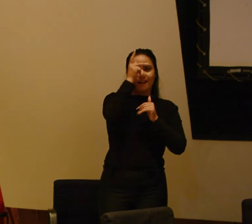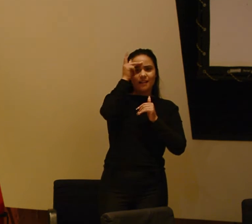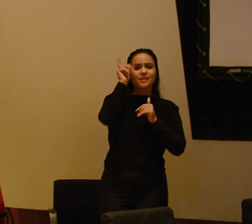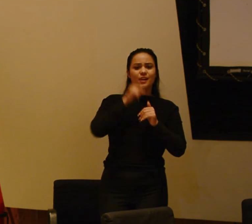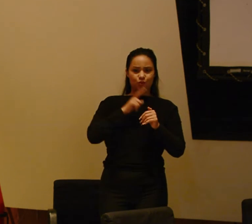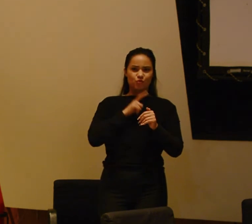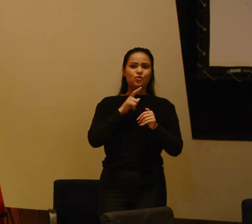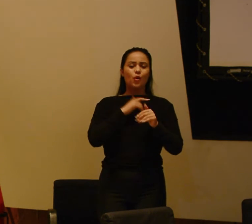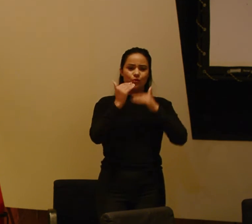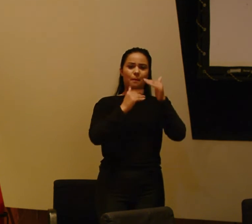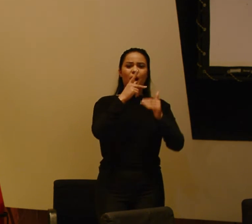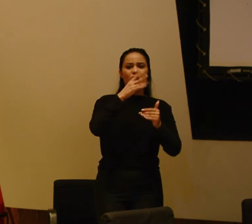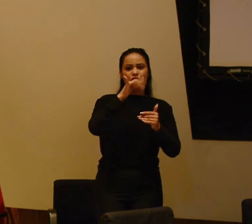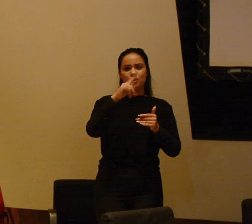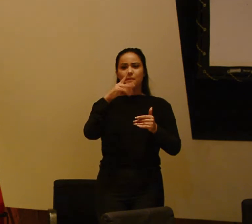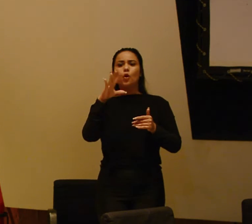desenvolvimento típico. Ou seja, o